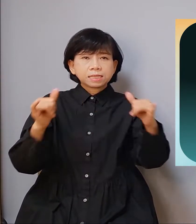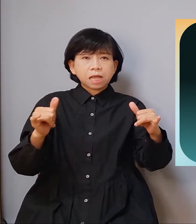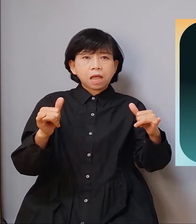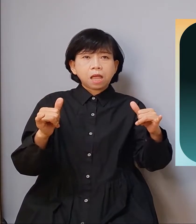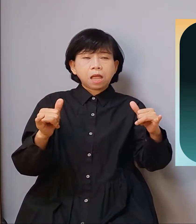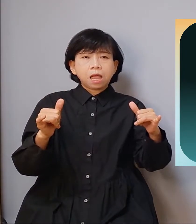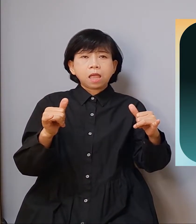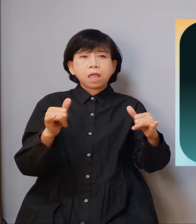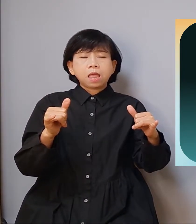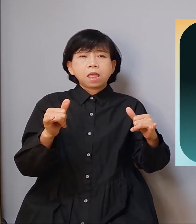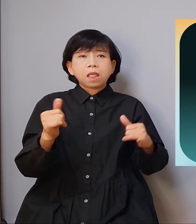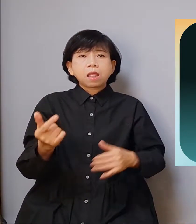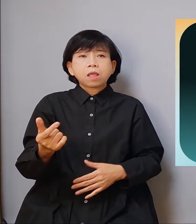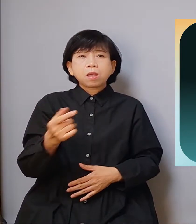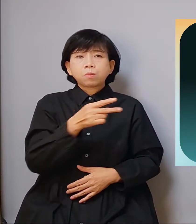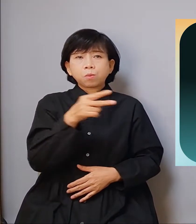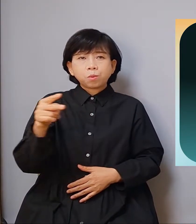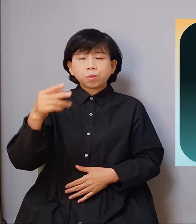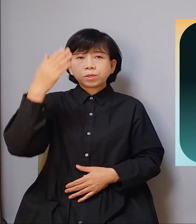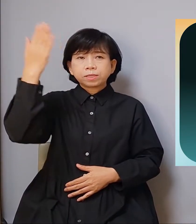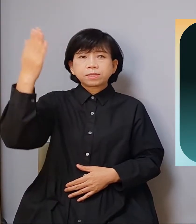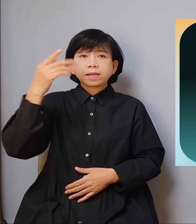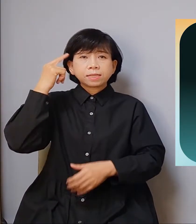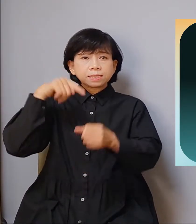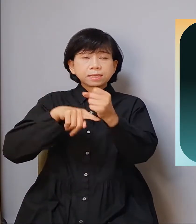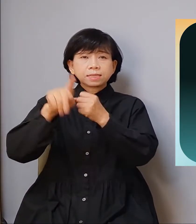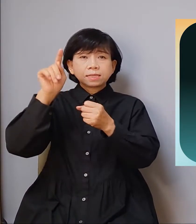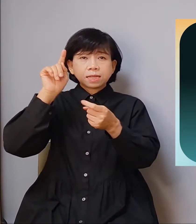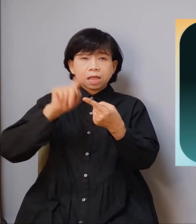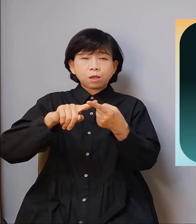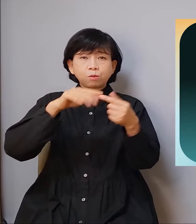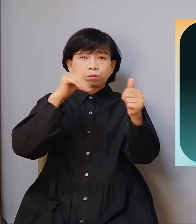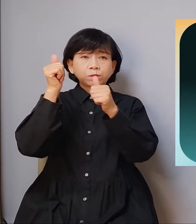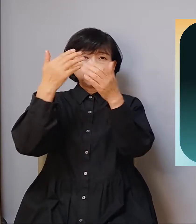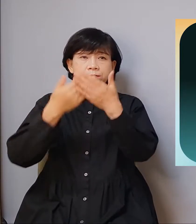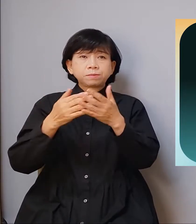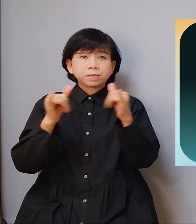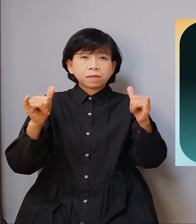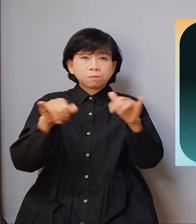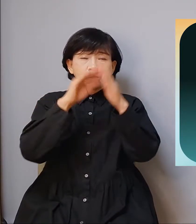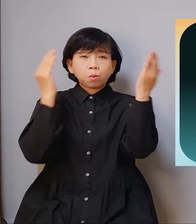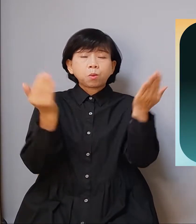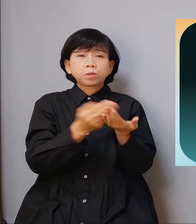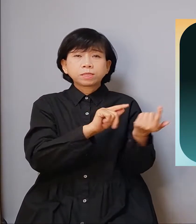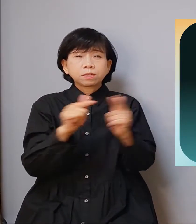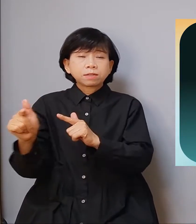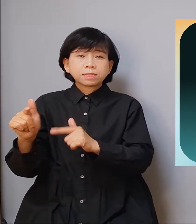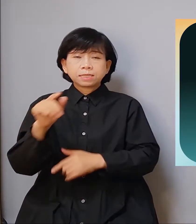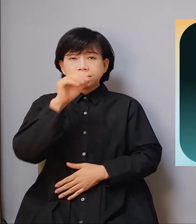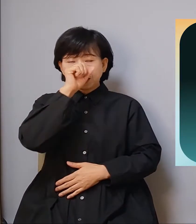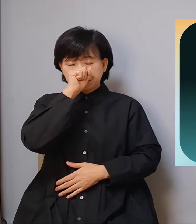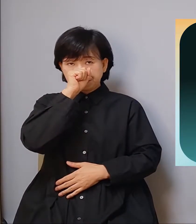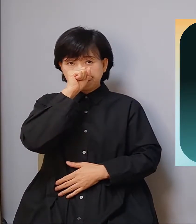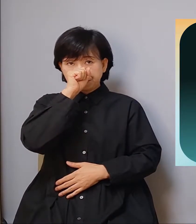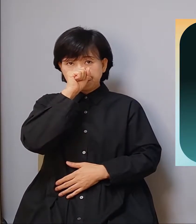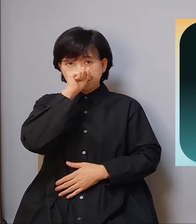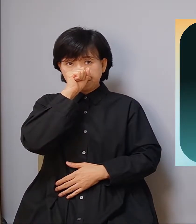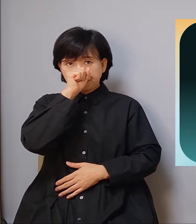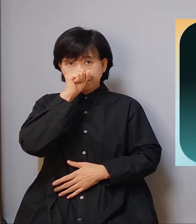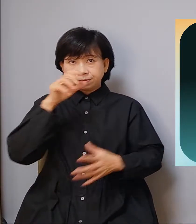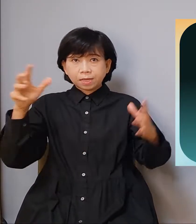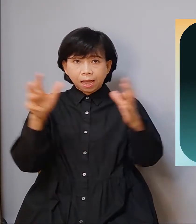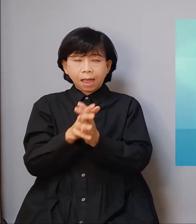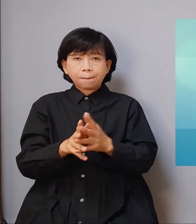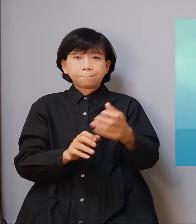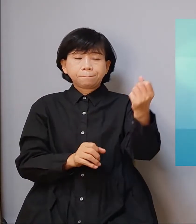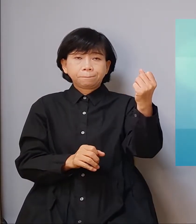자 곧 그의 뜻대로 부르심을 입은 자들에게는 모든 것이 합력하여 선을 이루느니라.